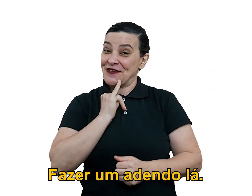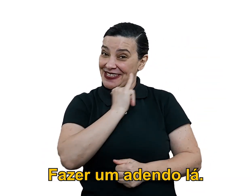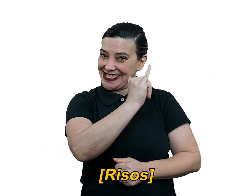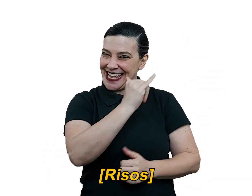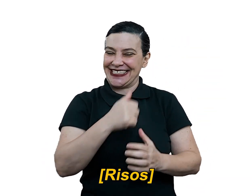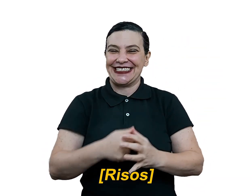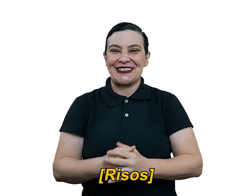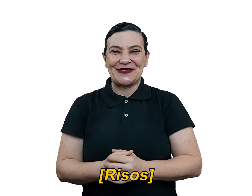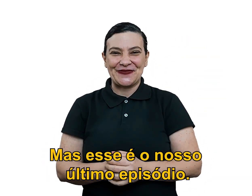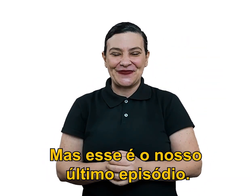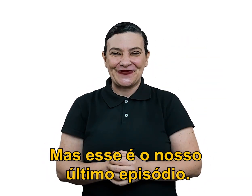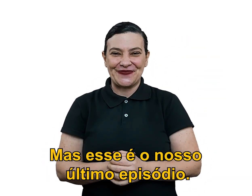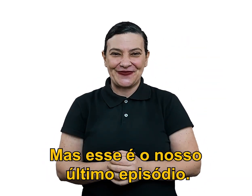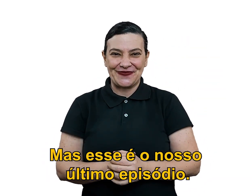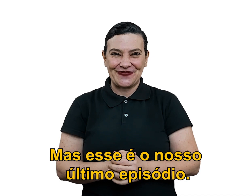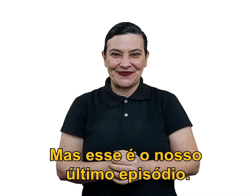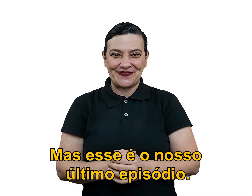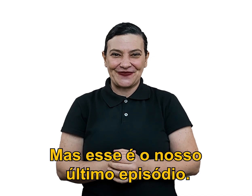adendo lá.